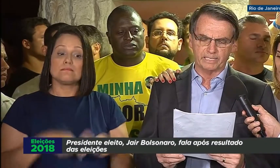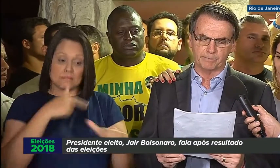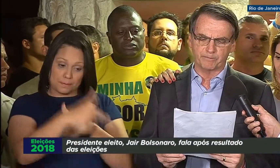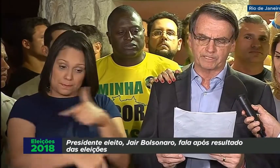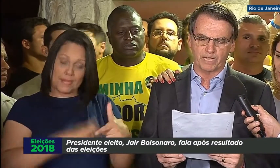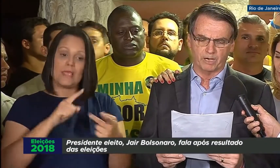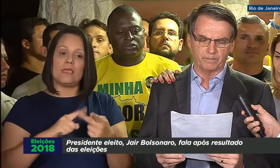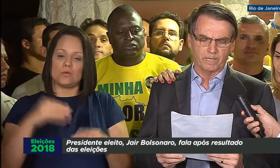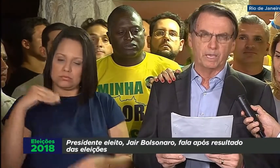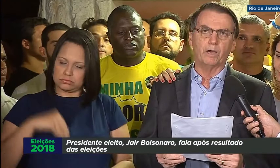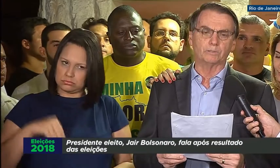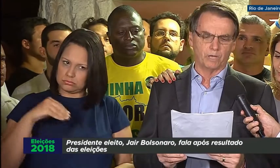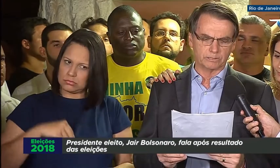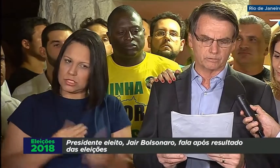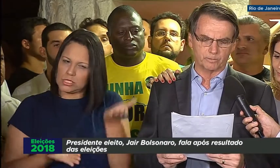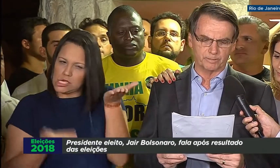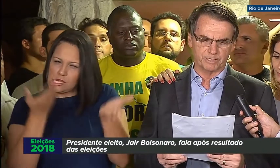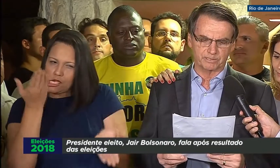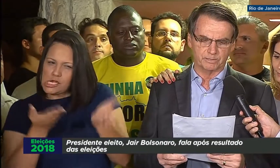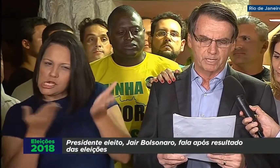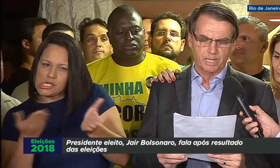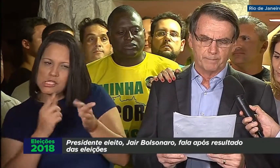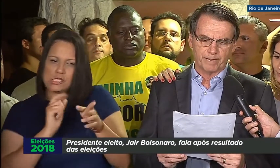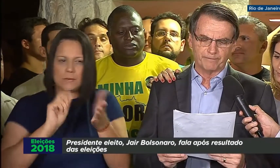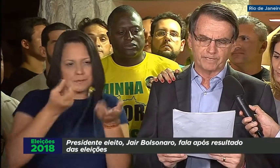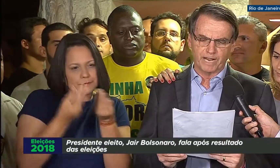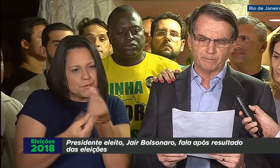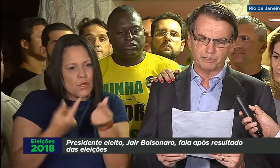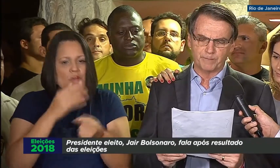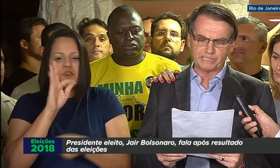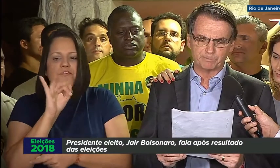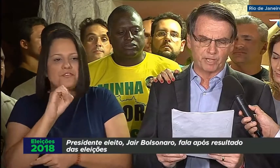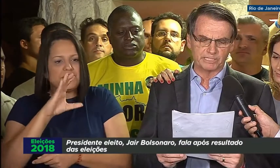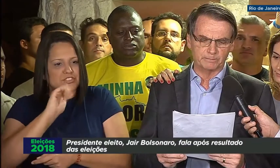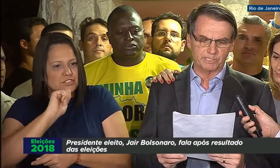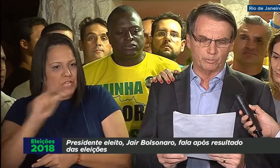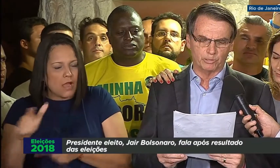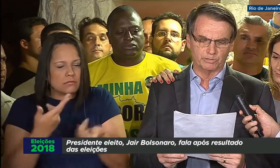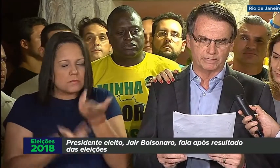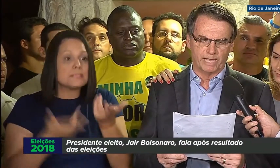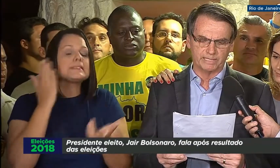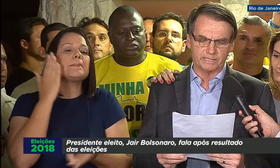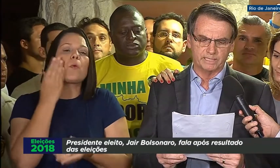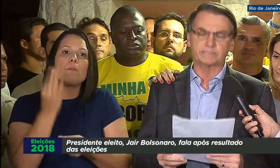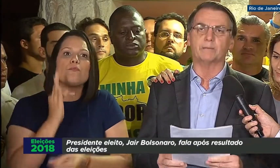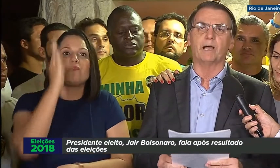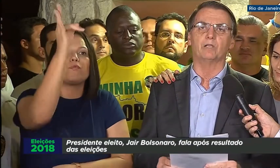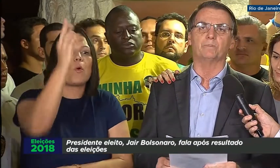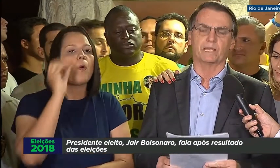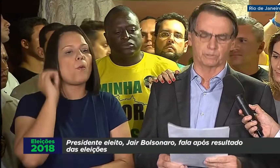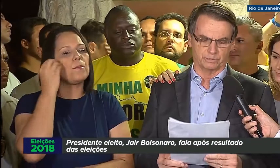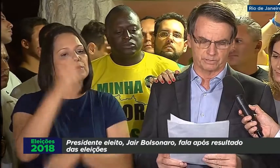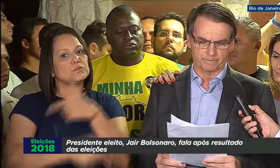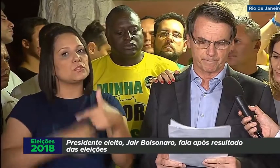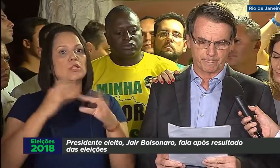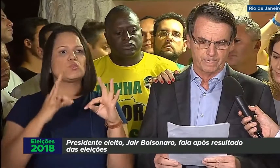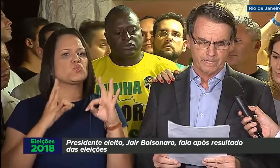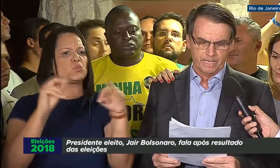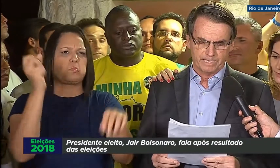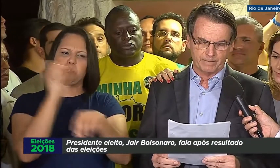e equilíbrio fiscal é o nosso compromisso para ficarmos mais próximos de oportunidades e trabalho para